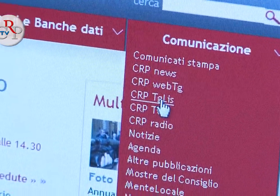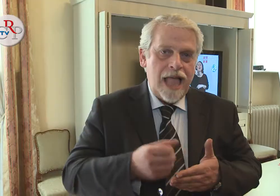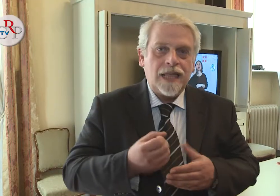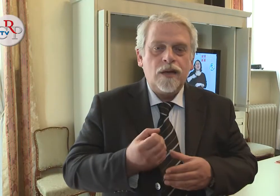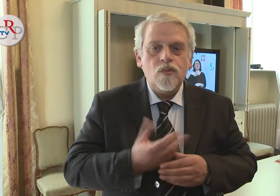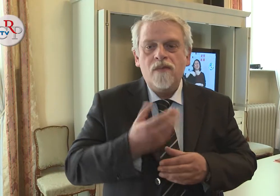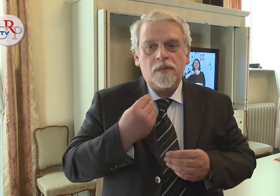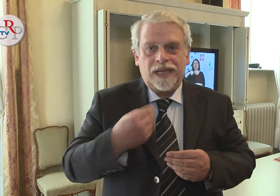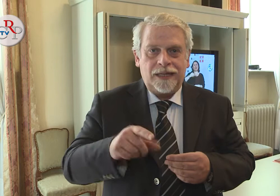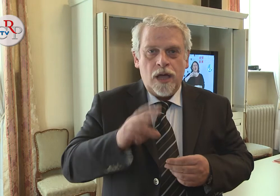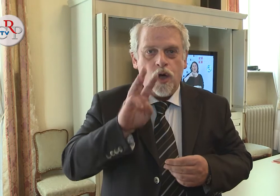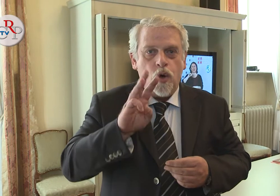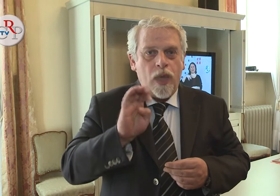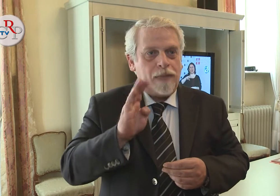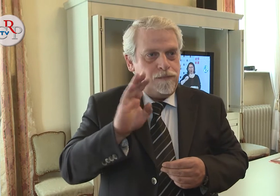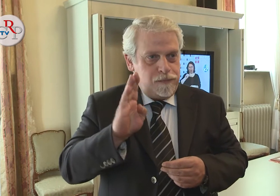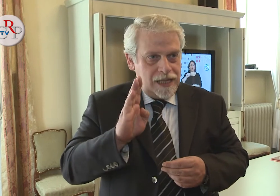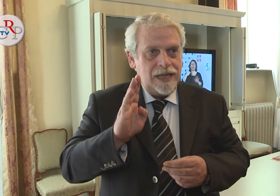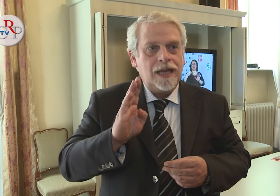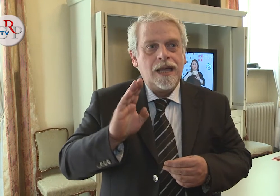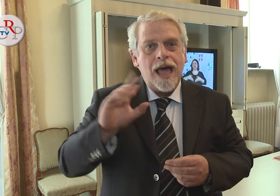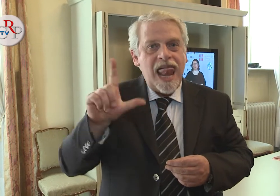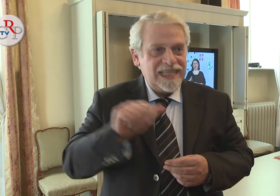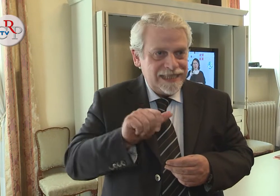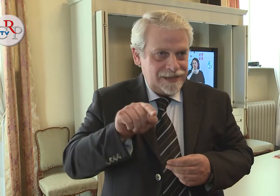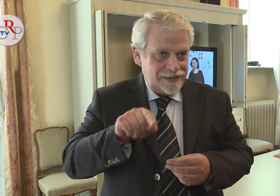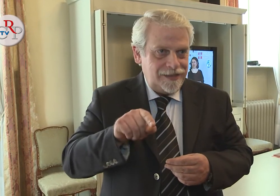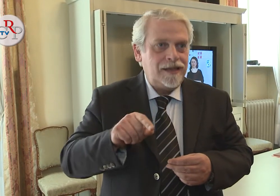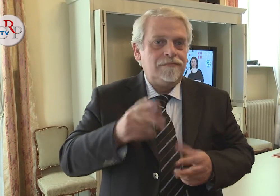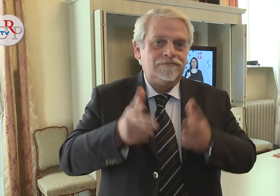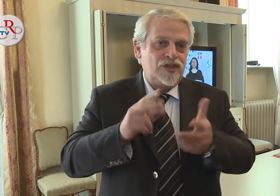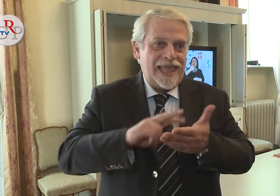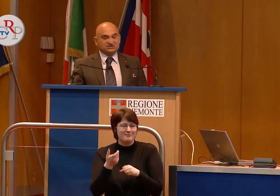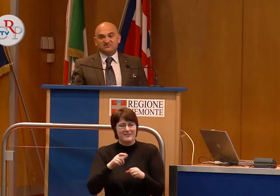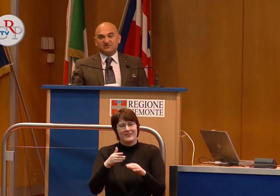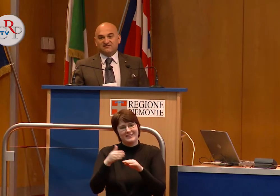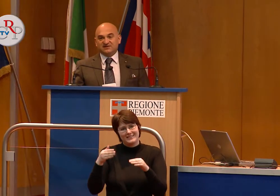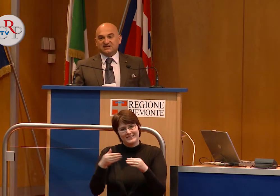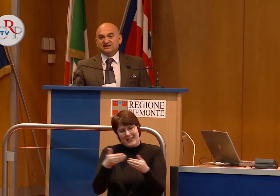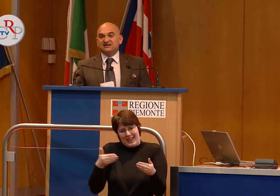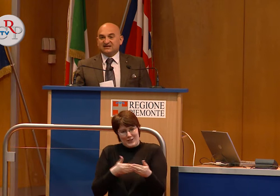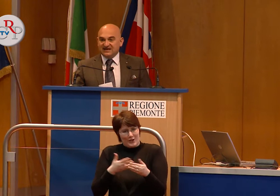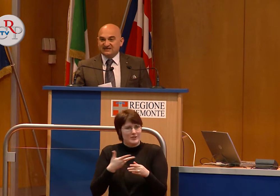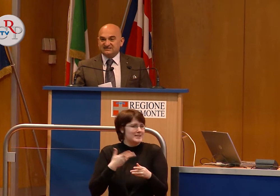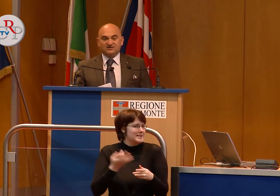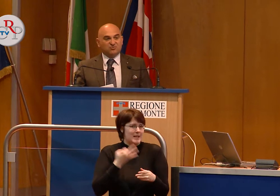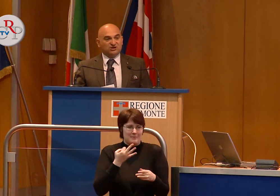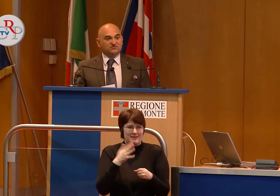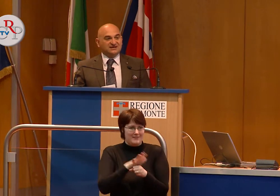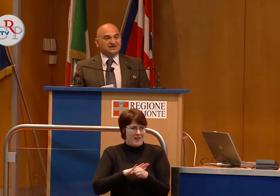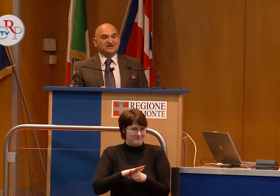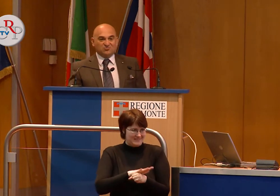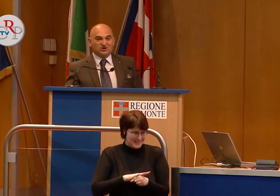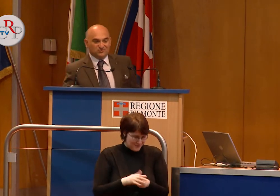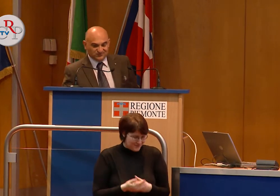della LIS. Peraltro la nostra regione ha due scuole di importanza nazionale all'interno della quale avviene l'apprendimento scuole,